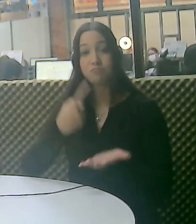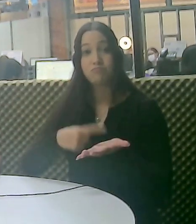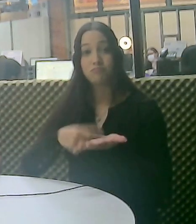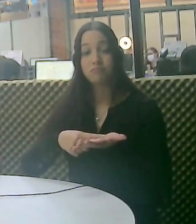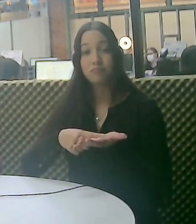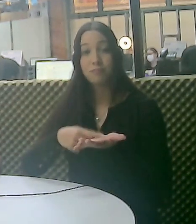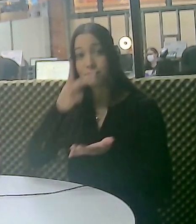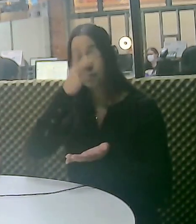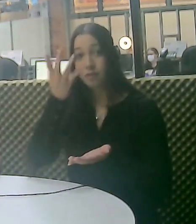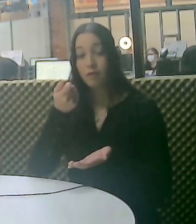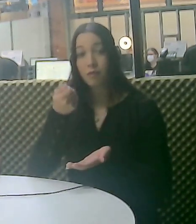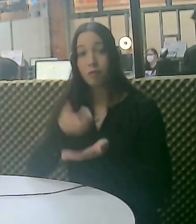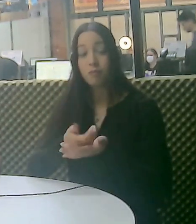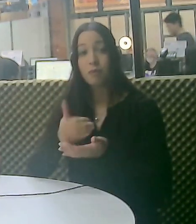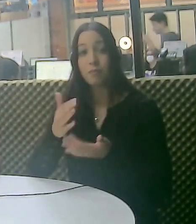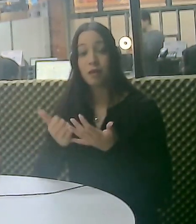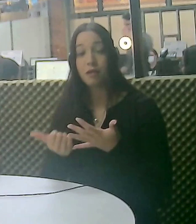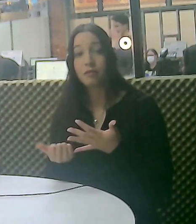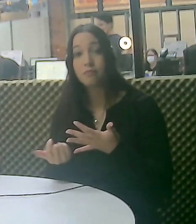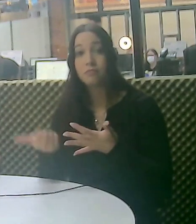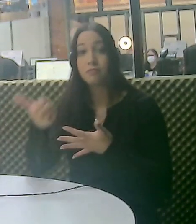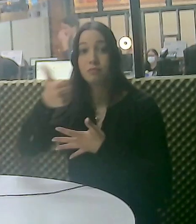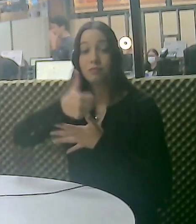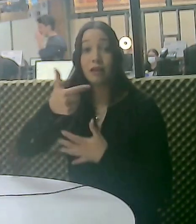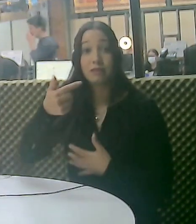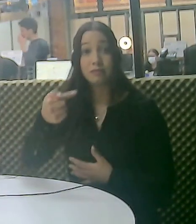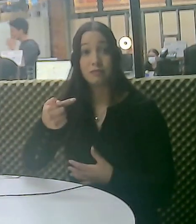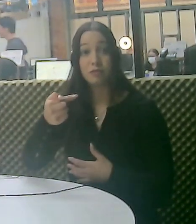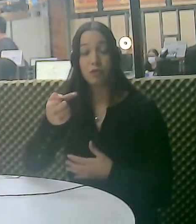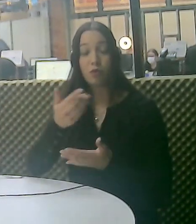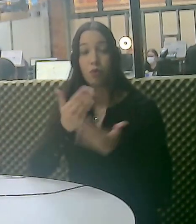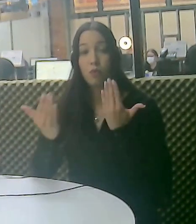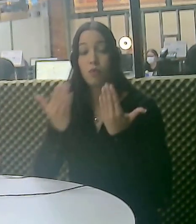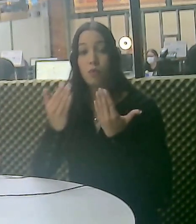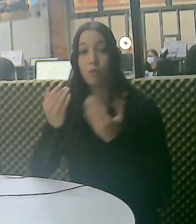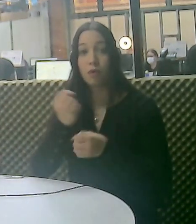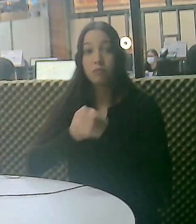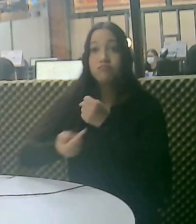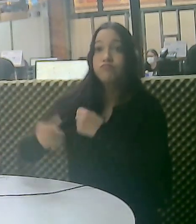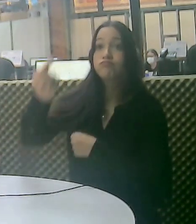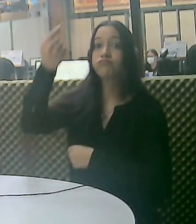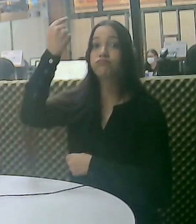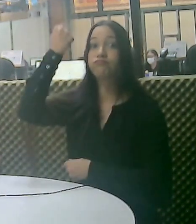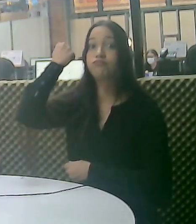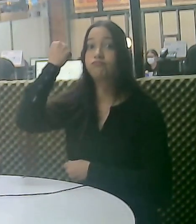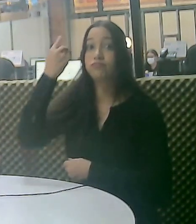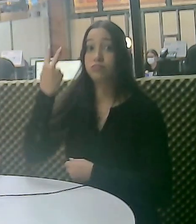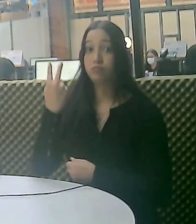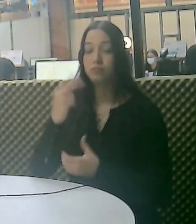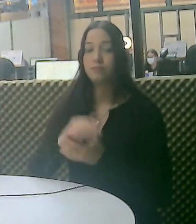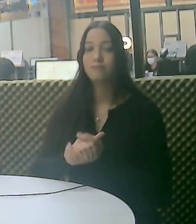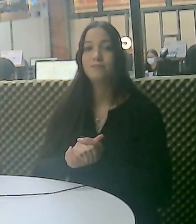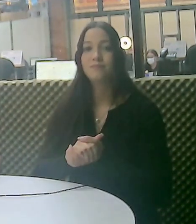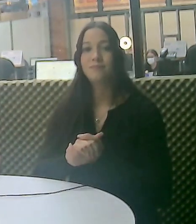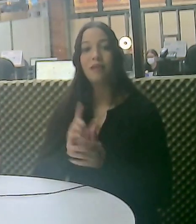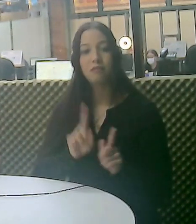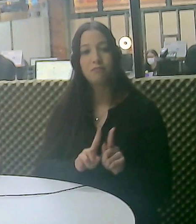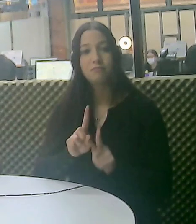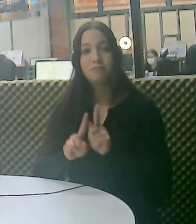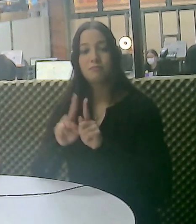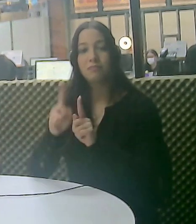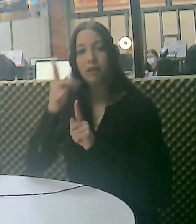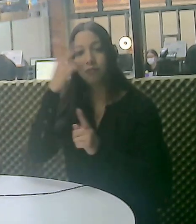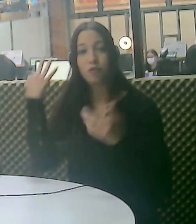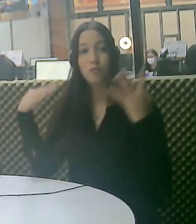viajantes, subindo 7 posições em relação ao dado verificado no levantamento anterior. Mas o indício da grande movimentação